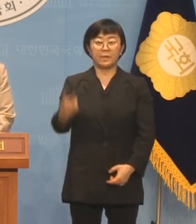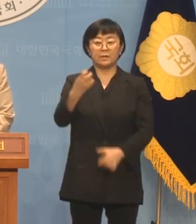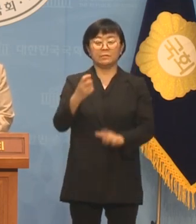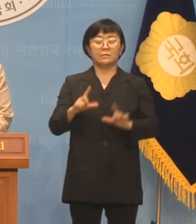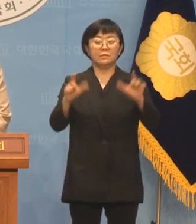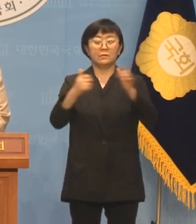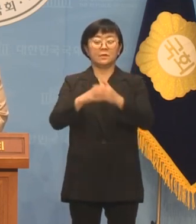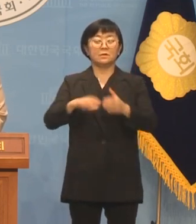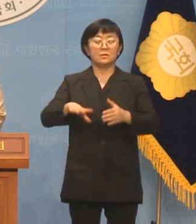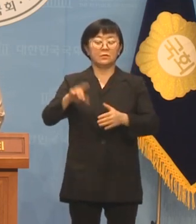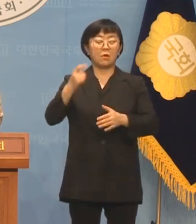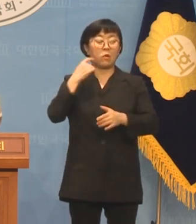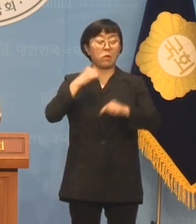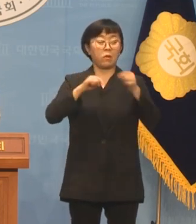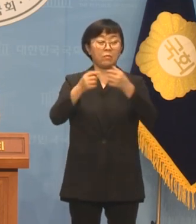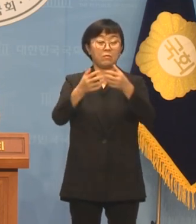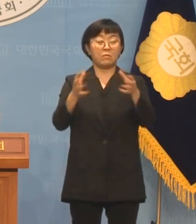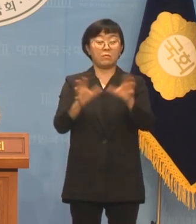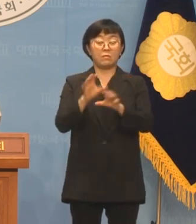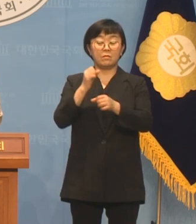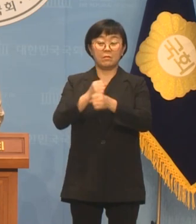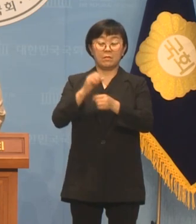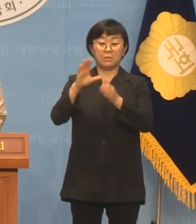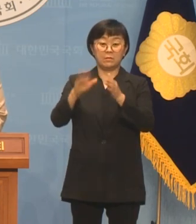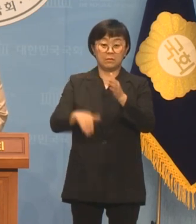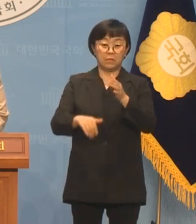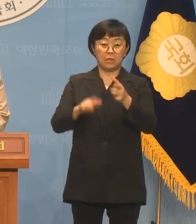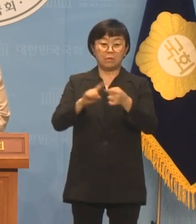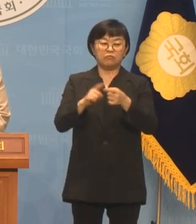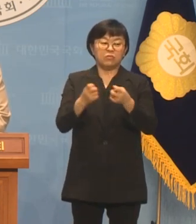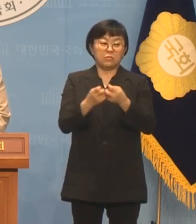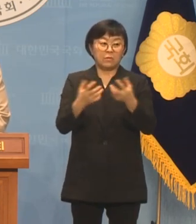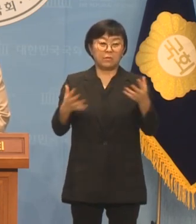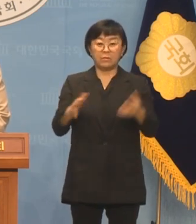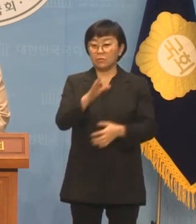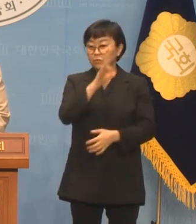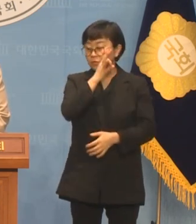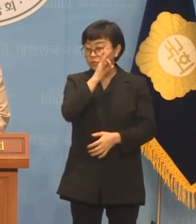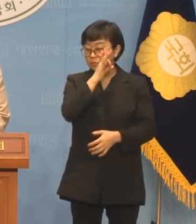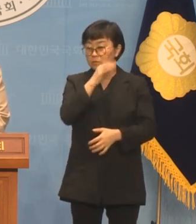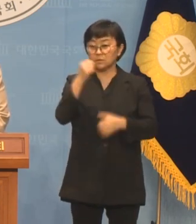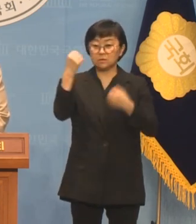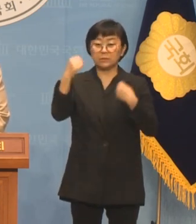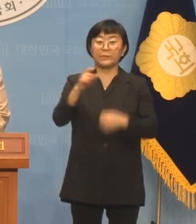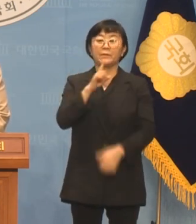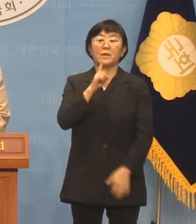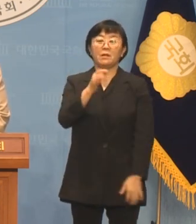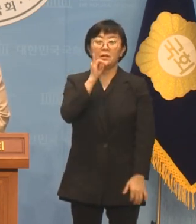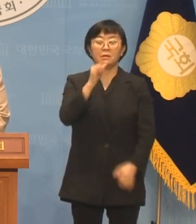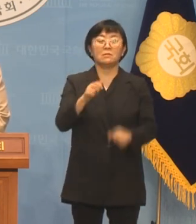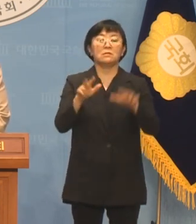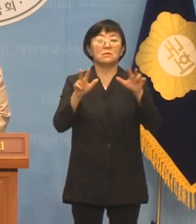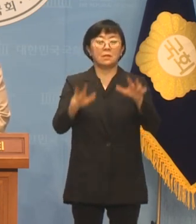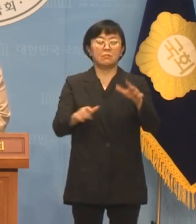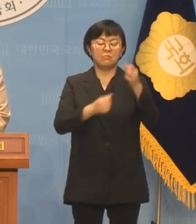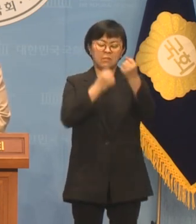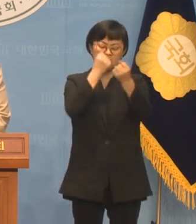2020년에 처음 위성 정당을 만들 때는 고육지책이라며 부끄러운 척이라도 하더니 이제는